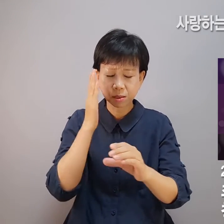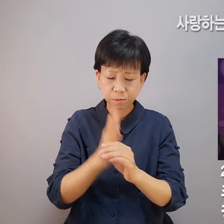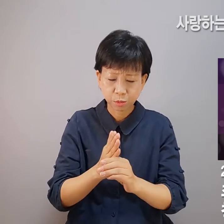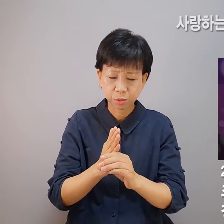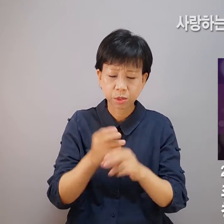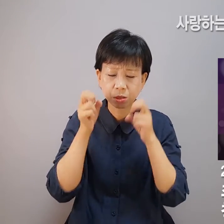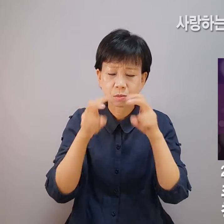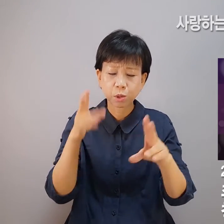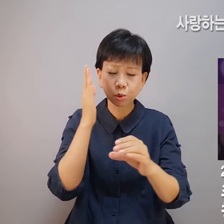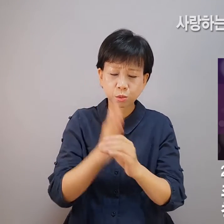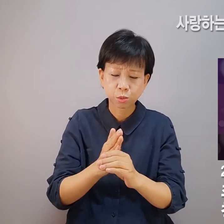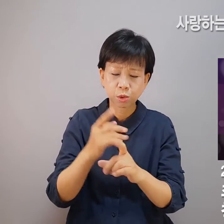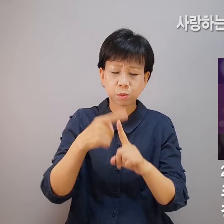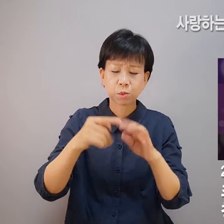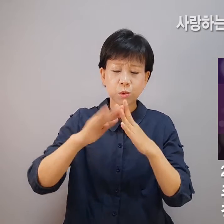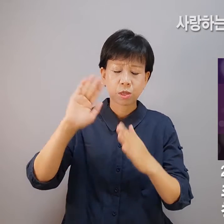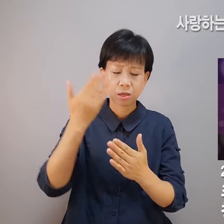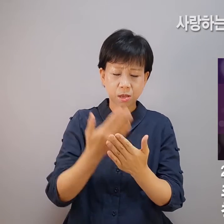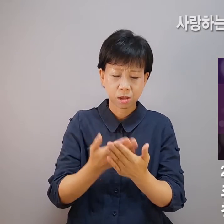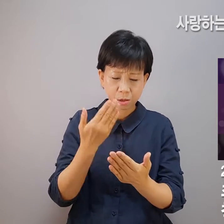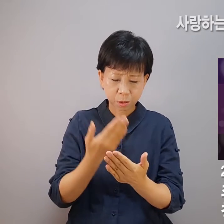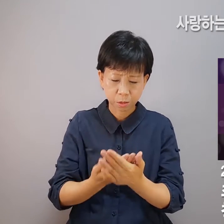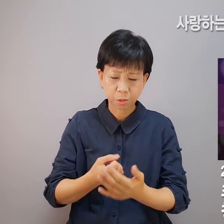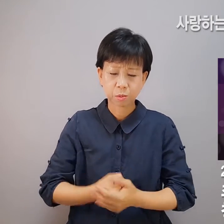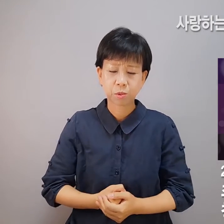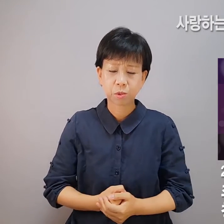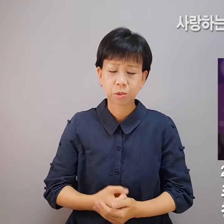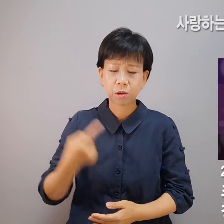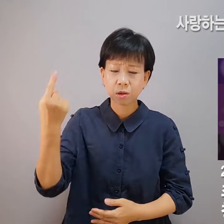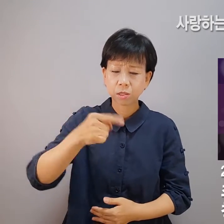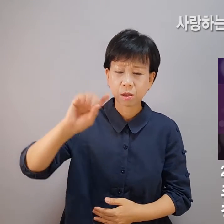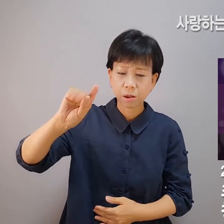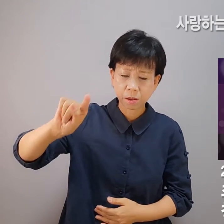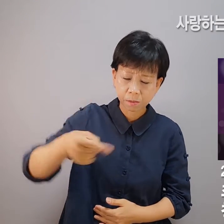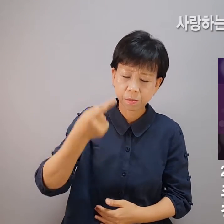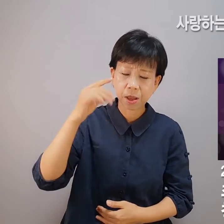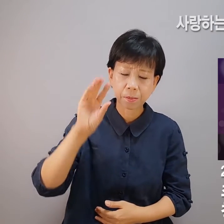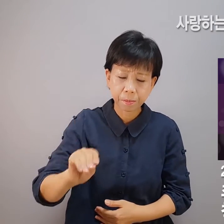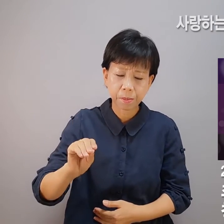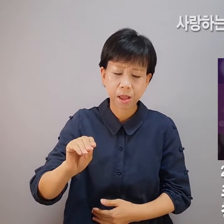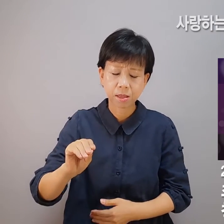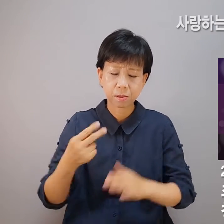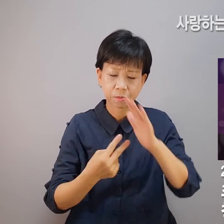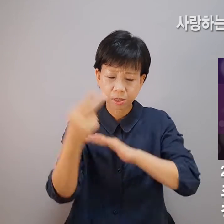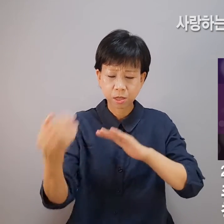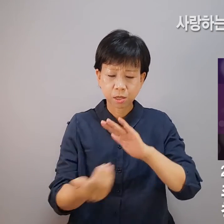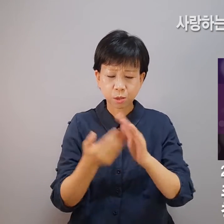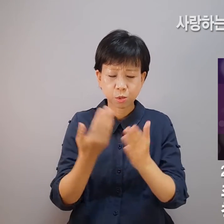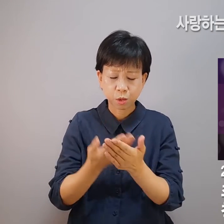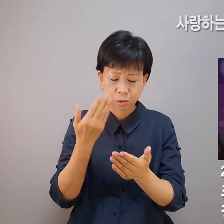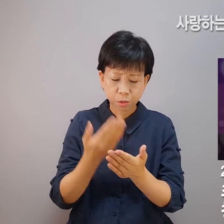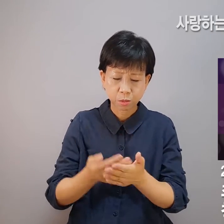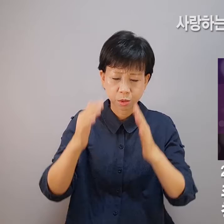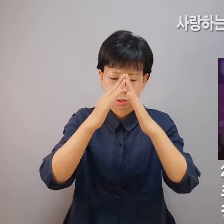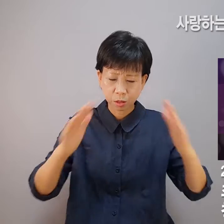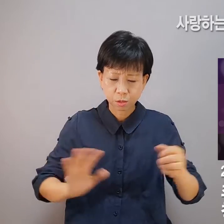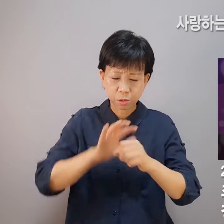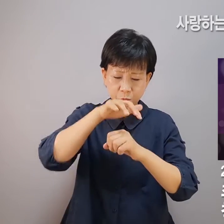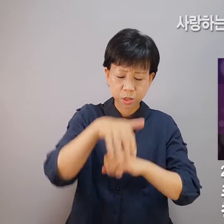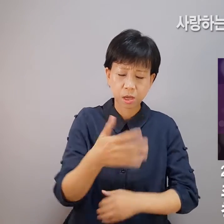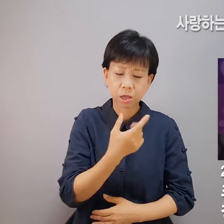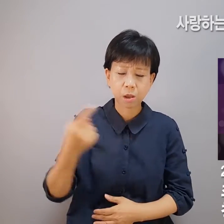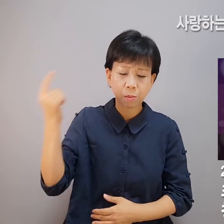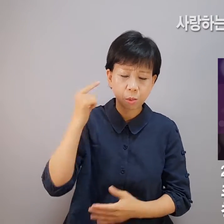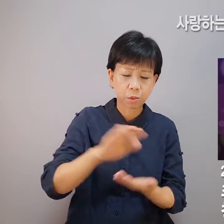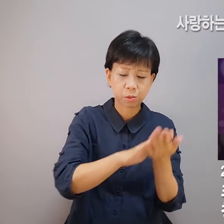되게 하옵소서. 천백만의 비전을 이루게 하시고 전주와 민족과 세계 복음화에 쓰임받게 하시며